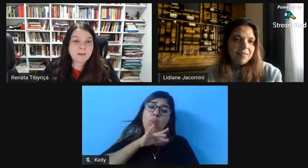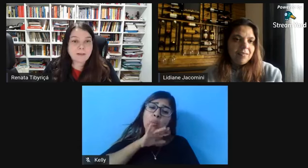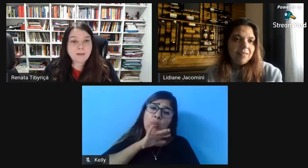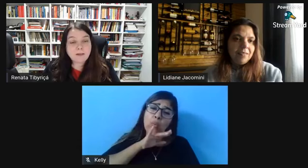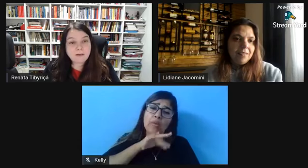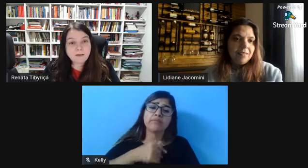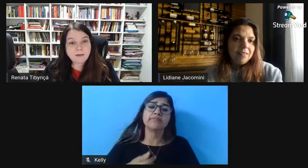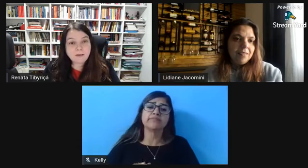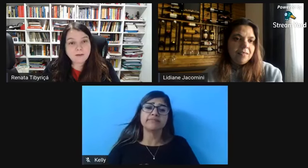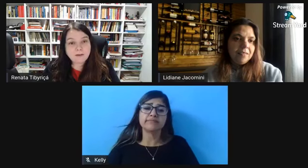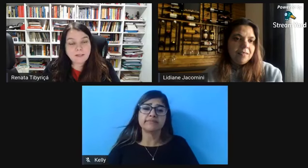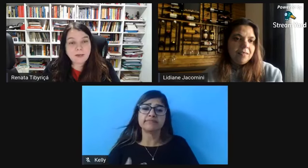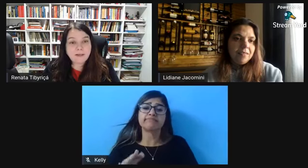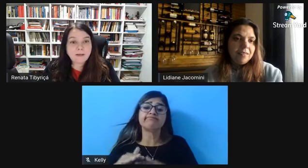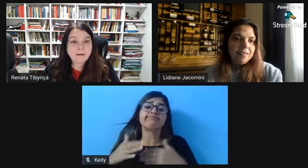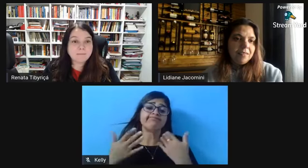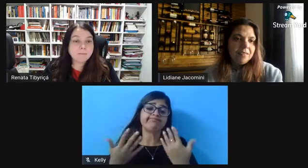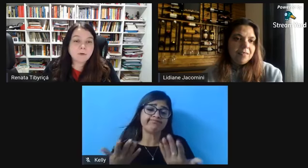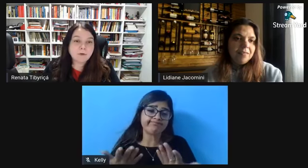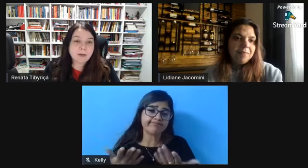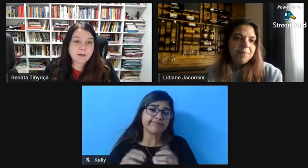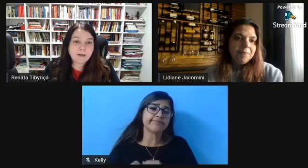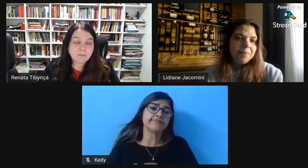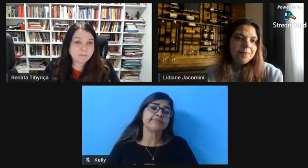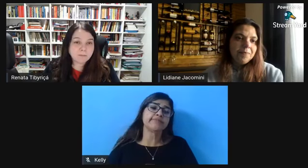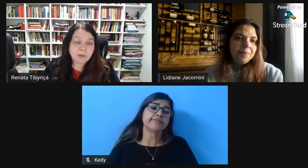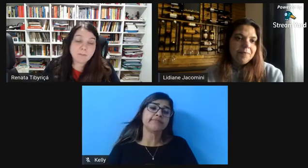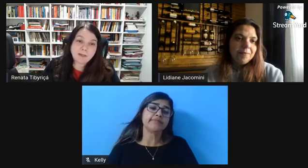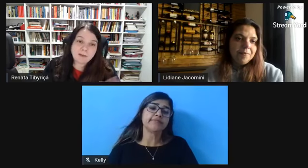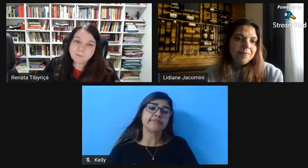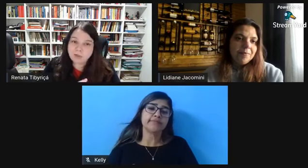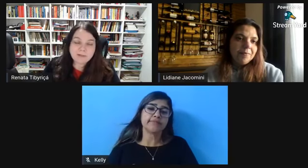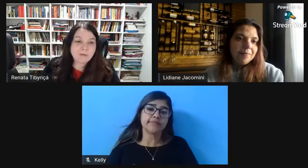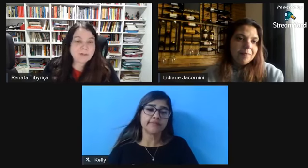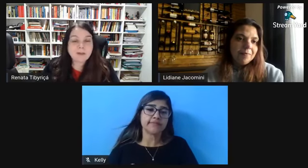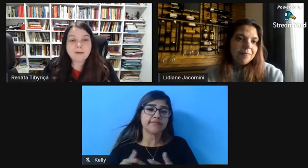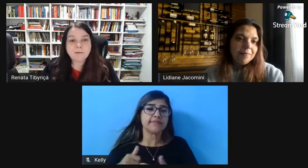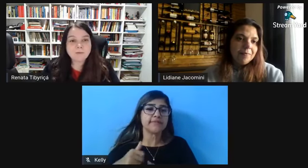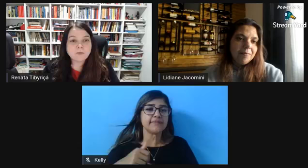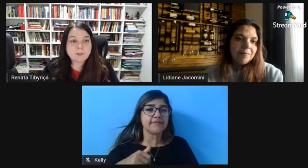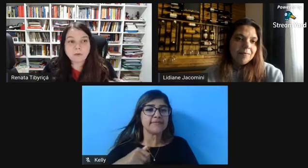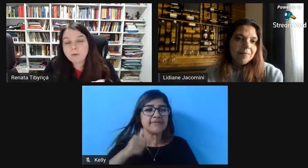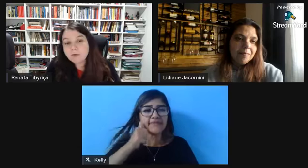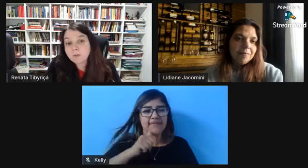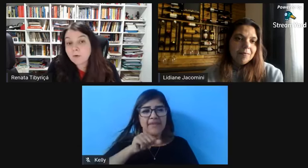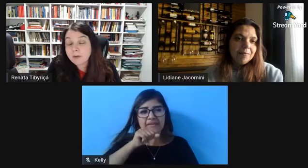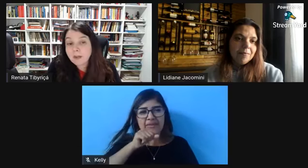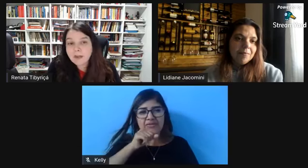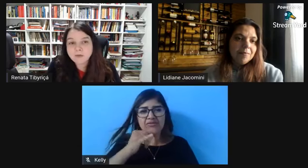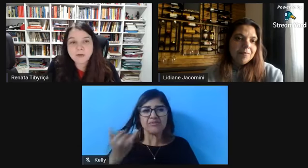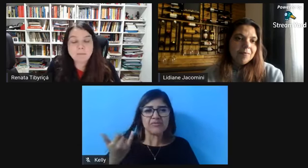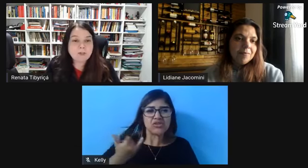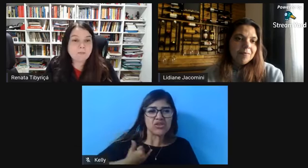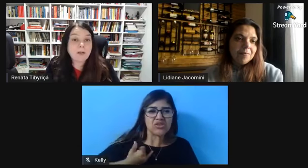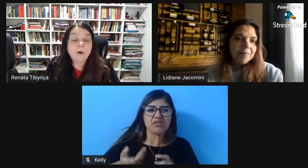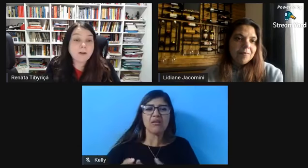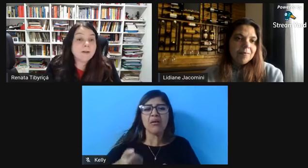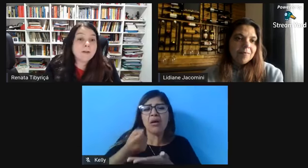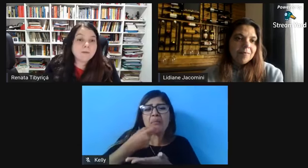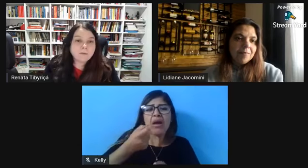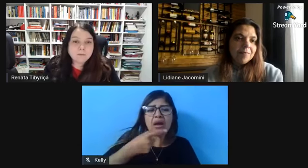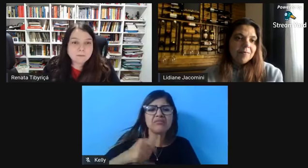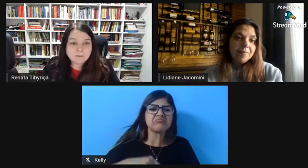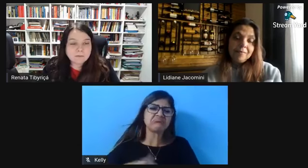né? E aí minha mãe um dia até falou assim, você pode tomar um remédio, de repente